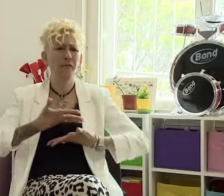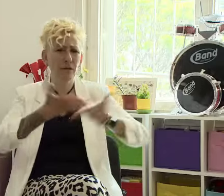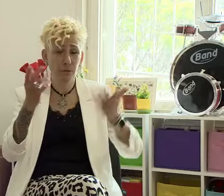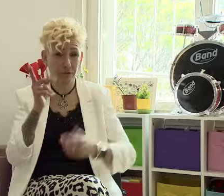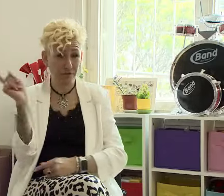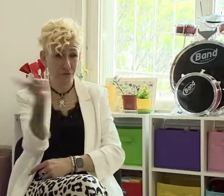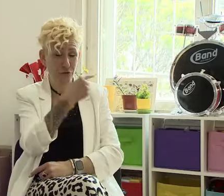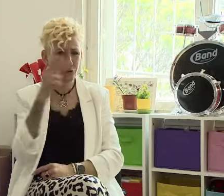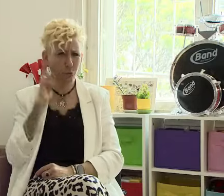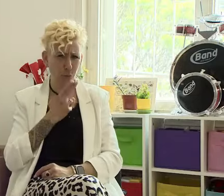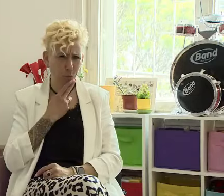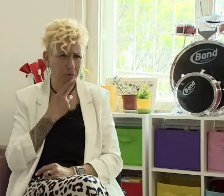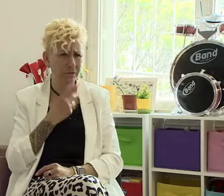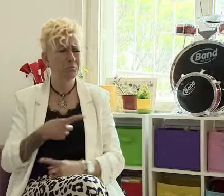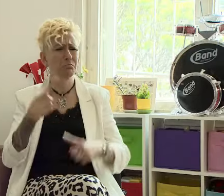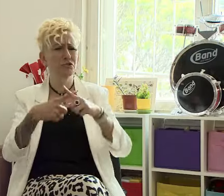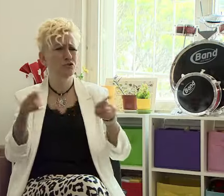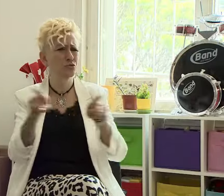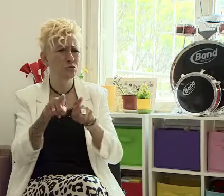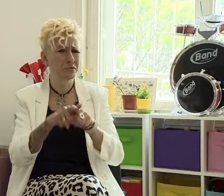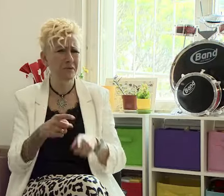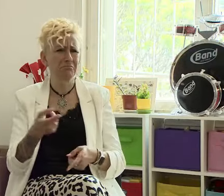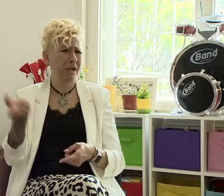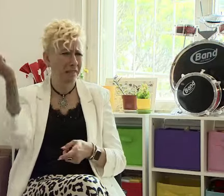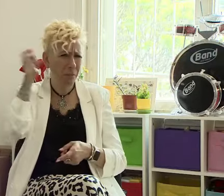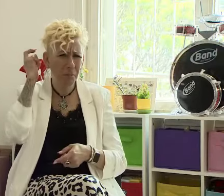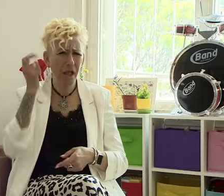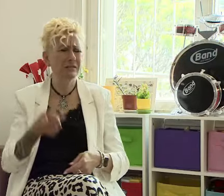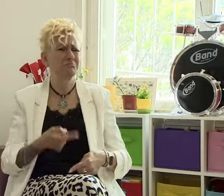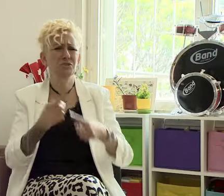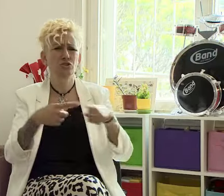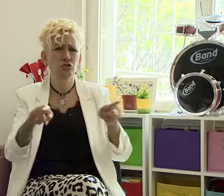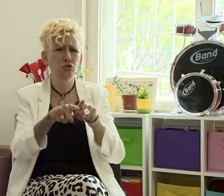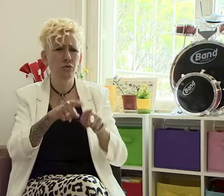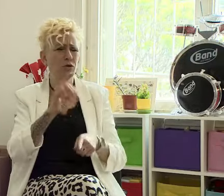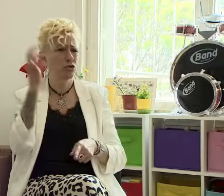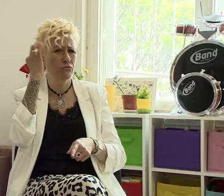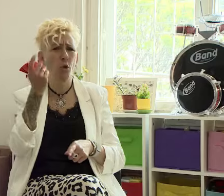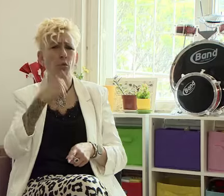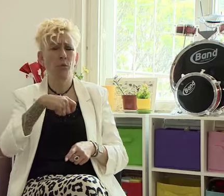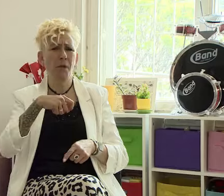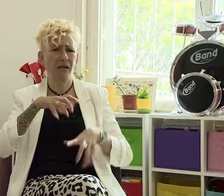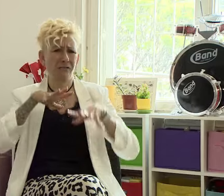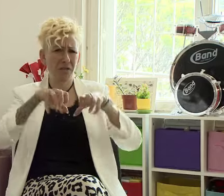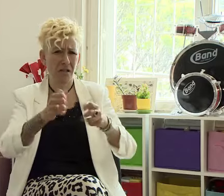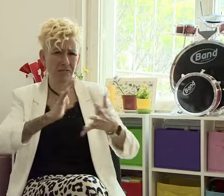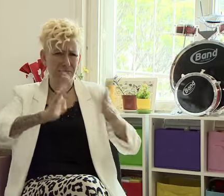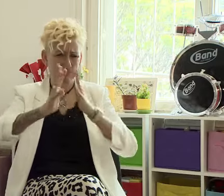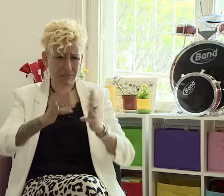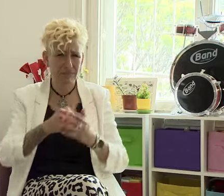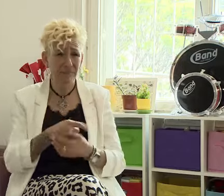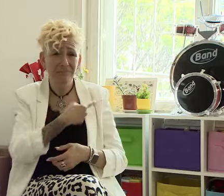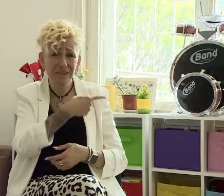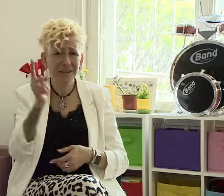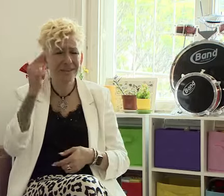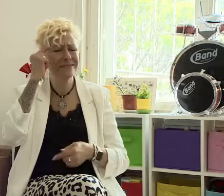Искам да споделя нещо с всички вас. Глухи, с кохлеарни импланти или чуващи, които владеят жестовият език. Трябва да